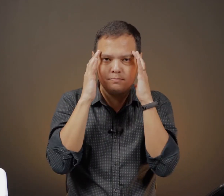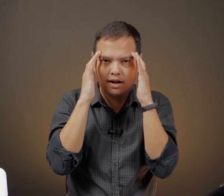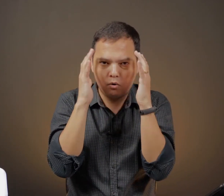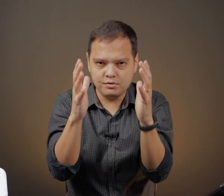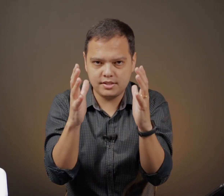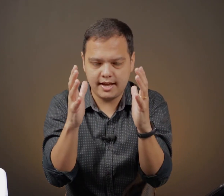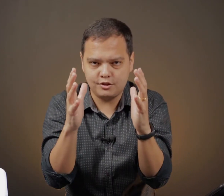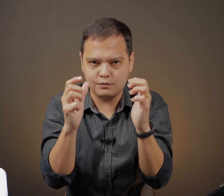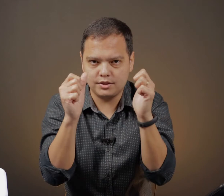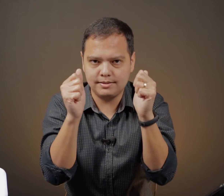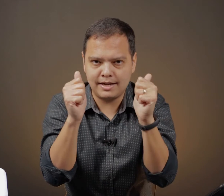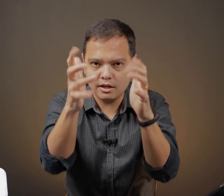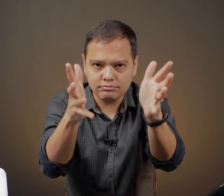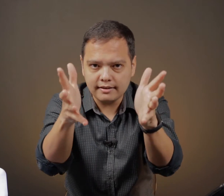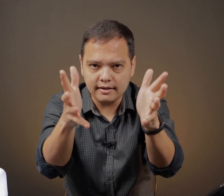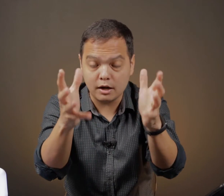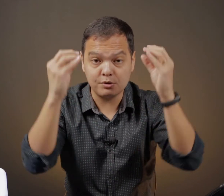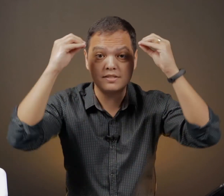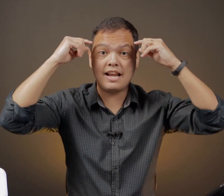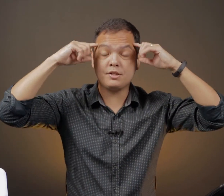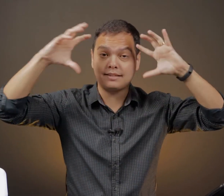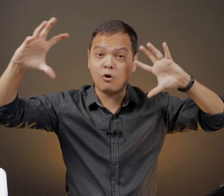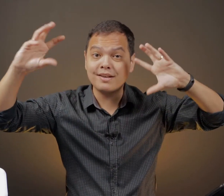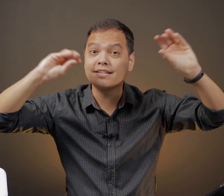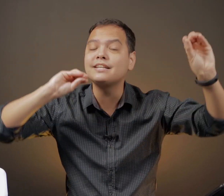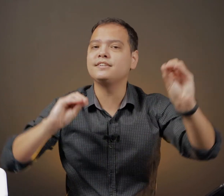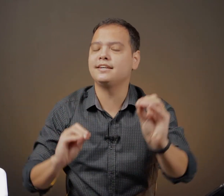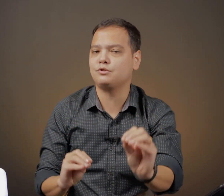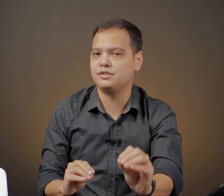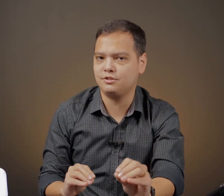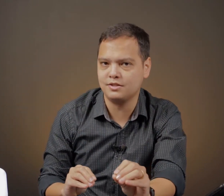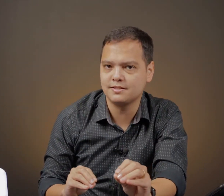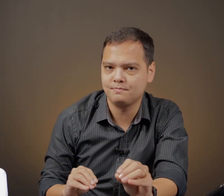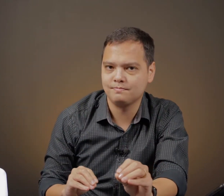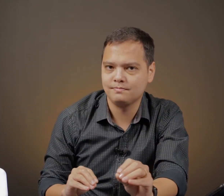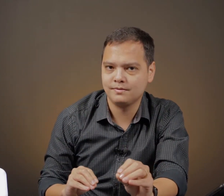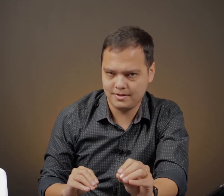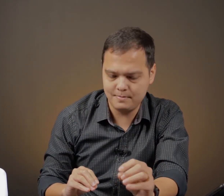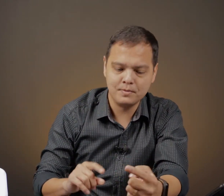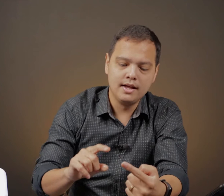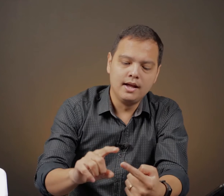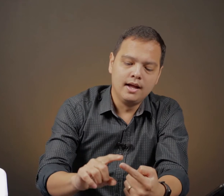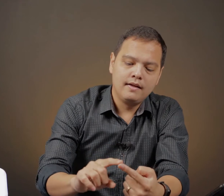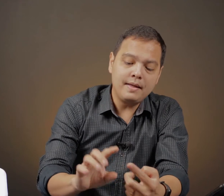maneira consciente, você ainda não está entendendo, mas o cérebro já está começando a fazer associações. Ok?